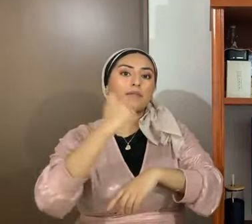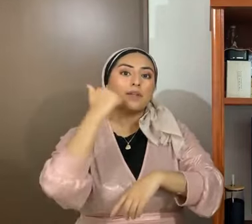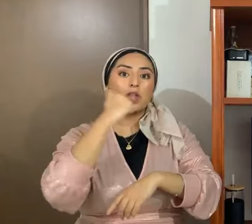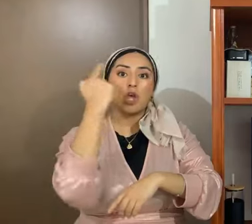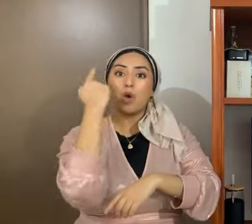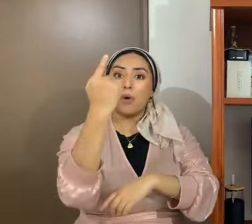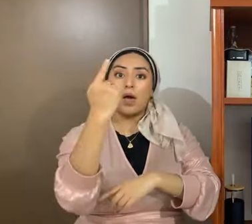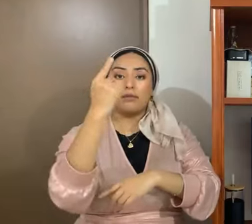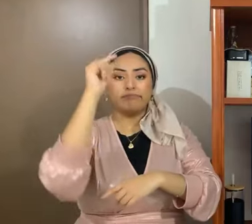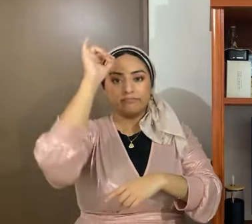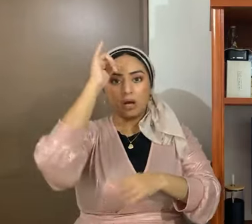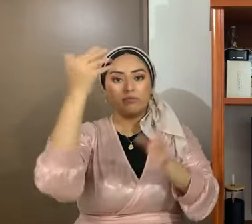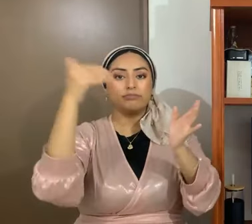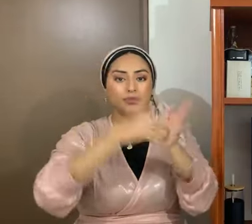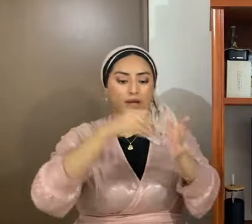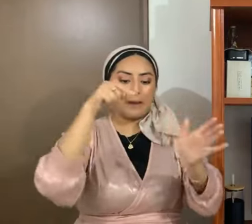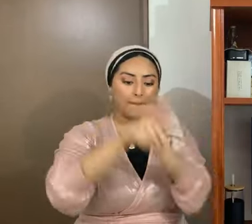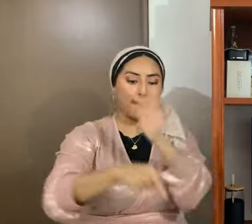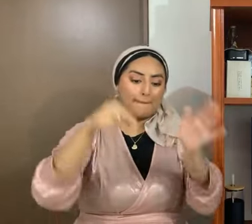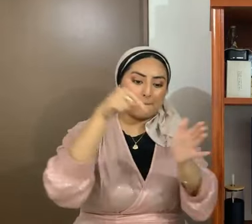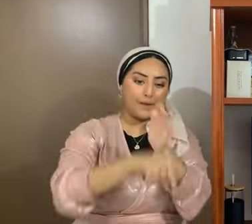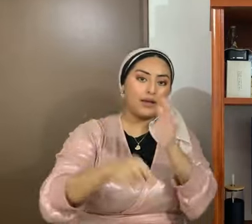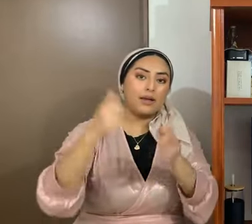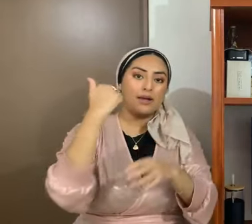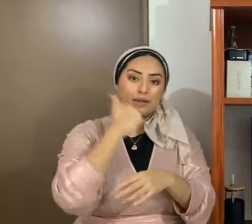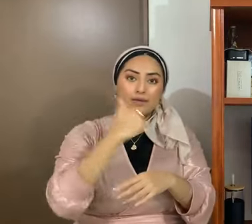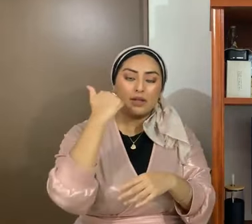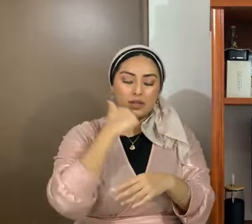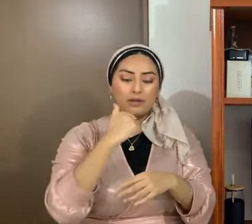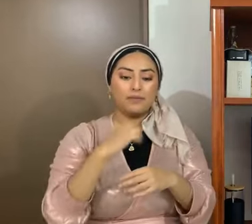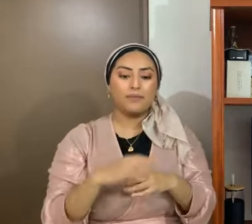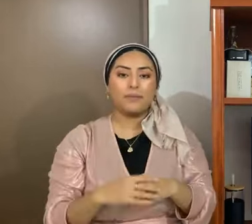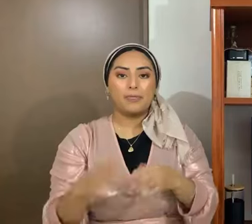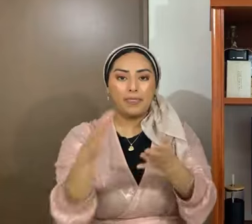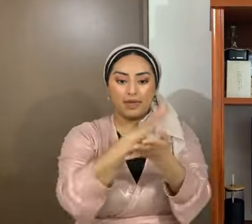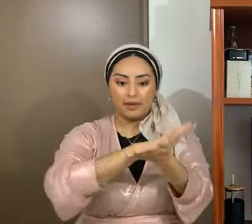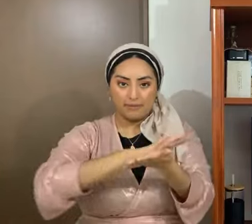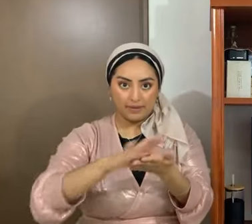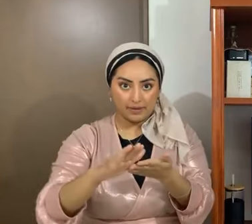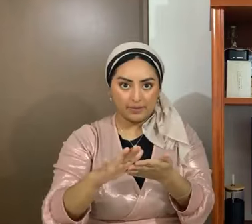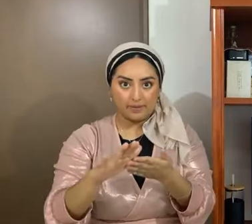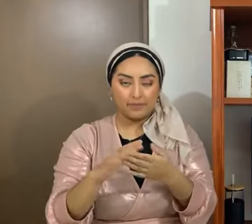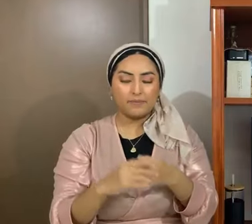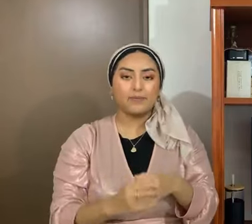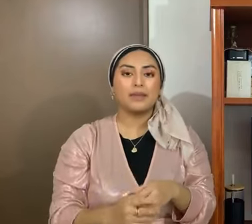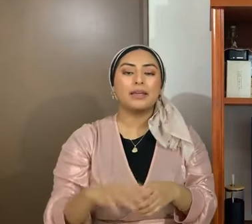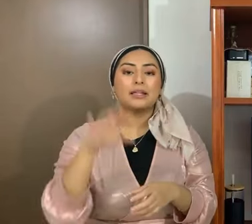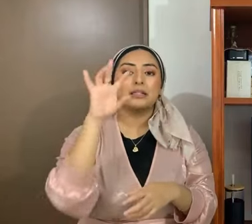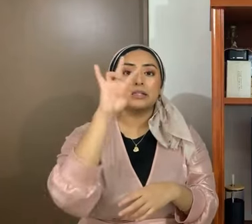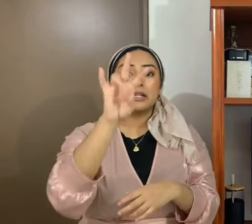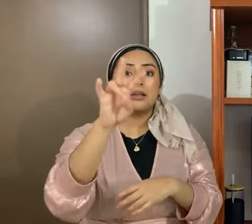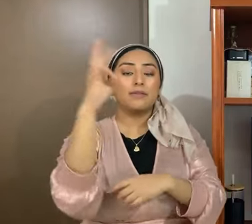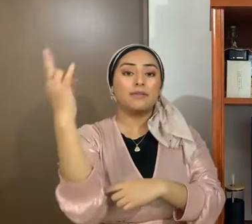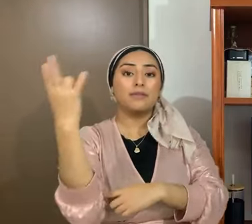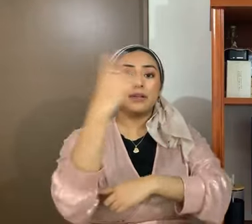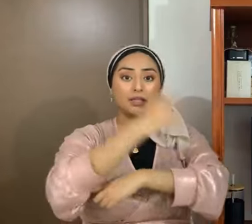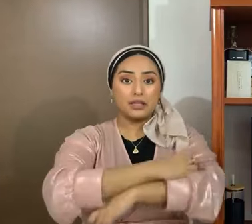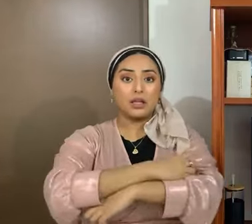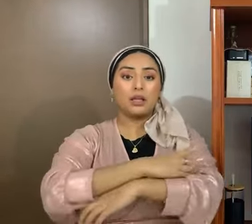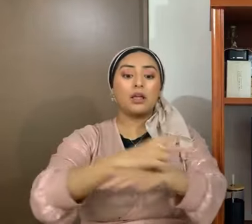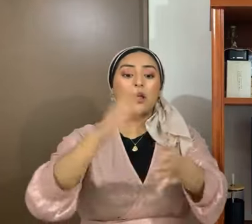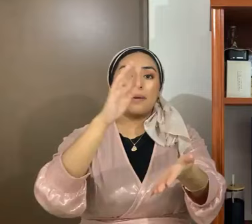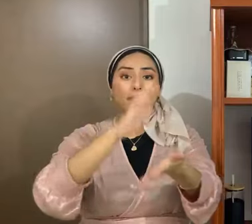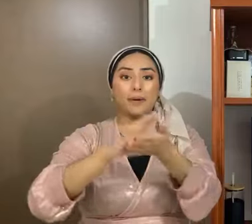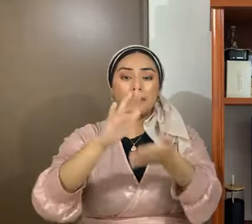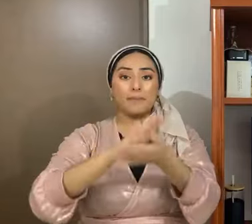día en expiación. Asimismo sacrificarán el becerro de la vacada y un carnero sin tacha del rebaño. Por 7 días harán